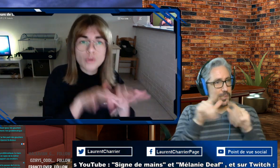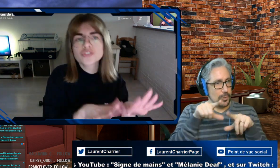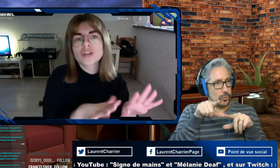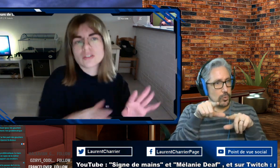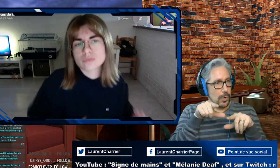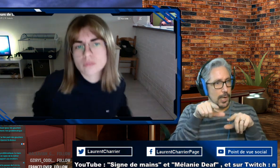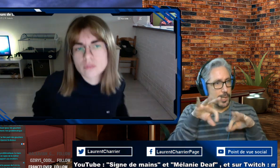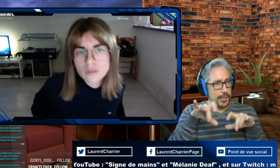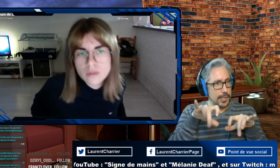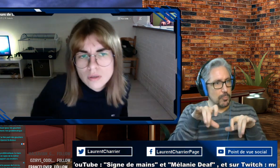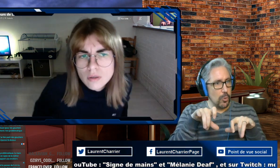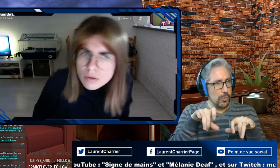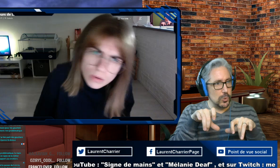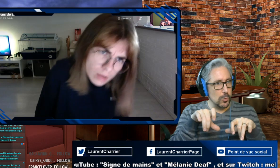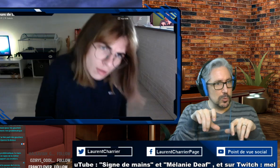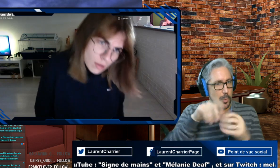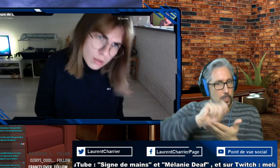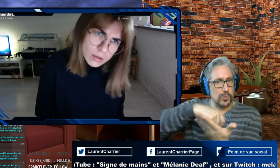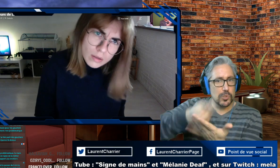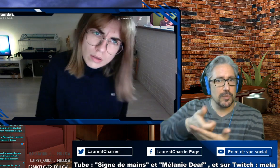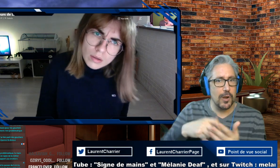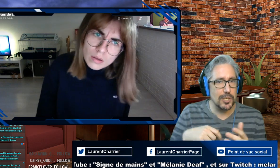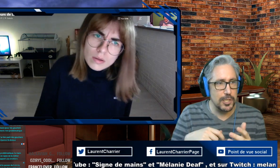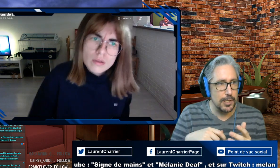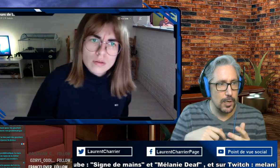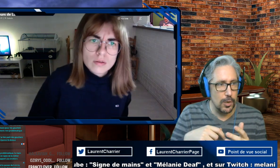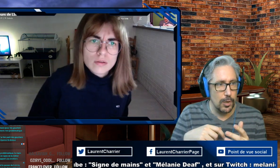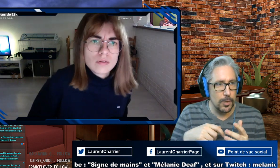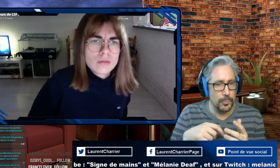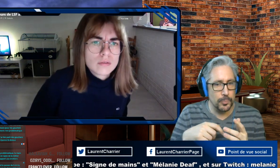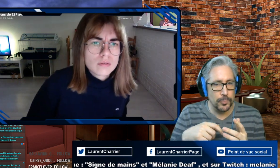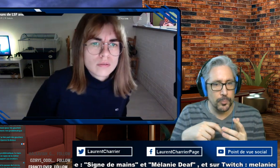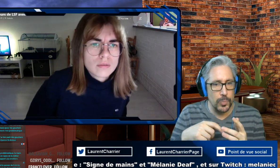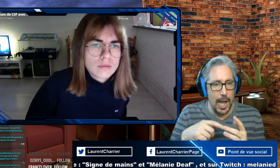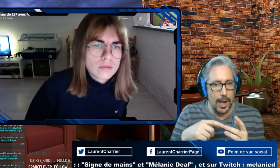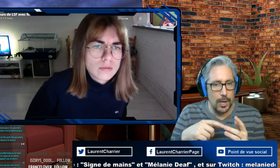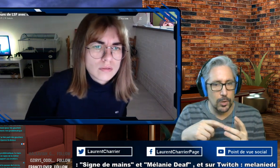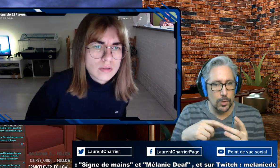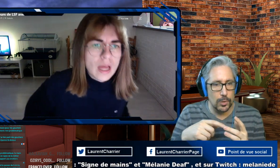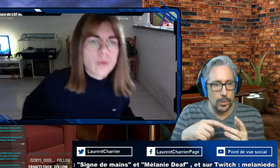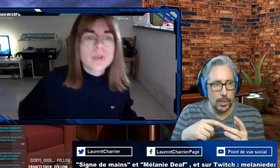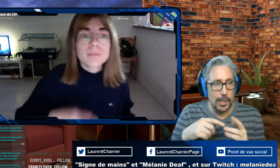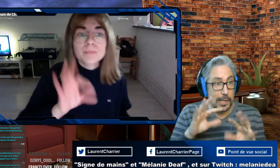Je ne sais pas s'il y a toujours, là, il y a des promotions en ce moment pour ceux qui veulent acheter